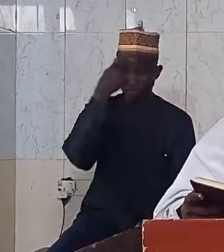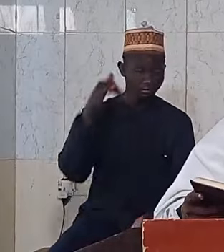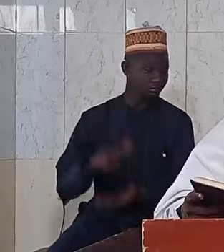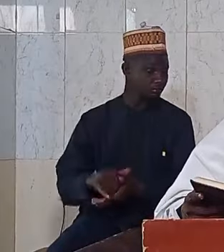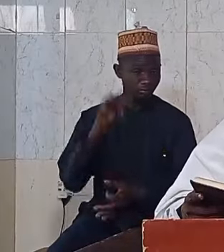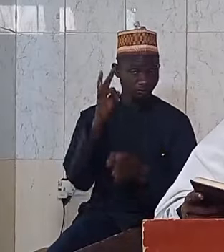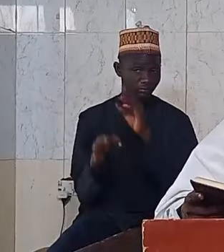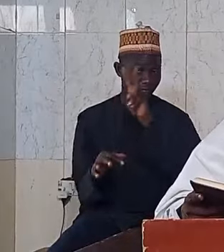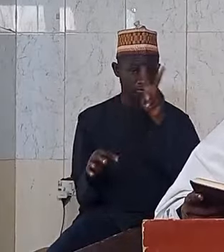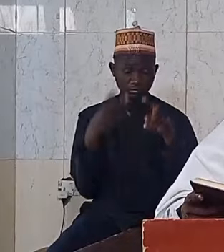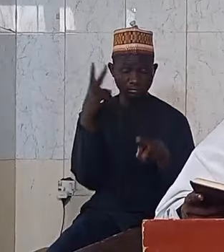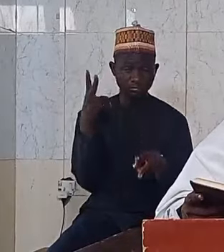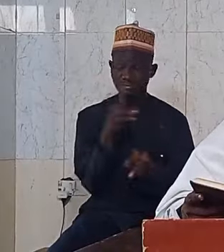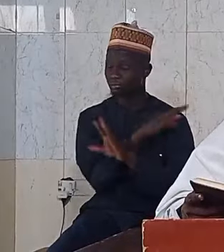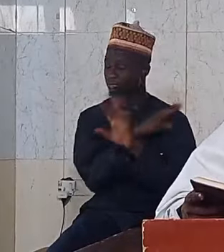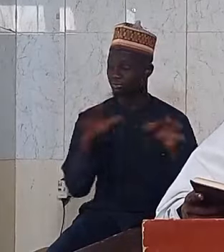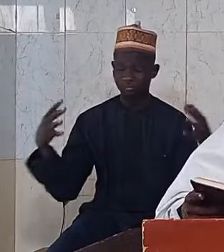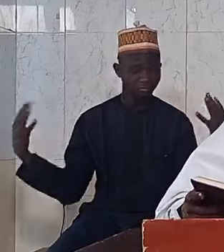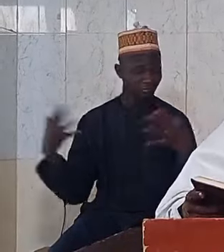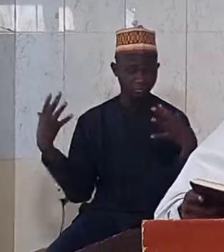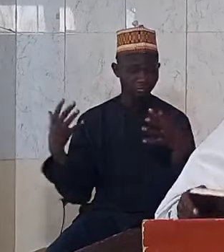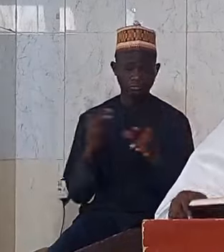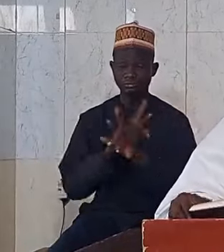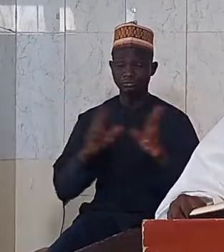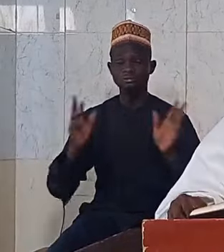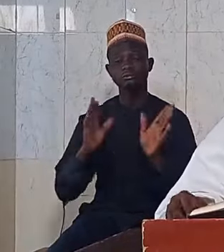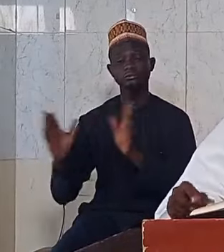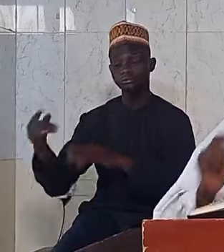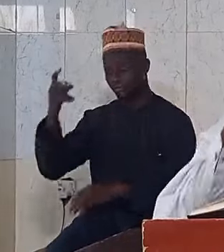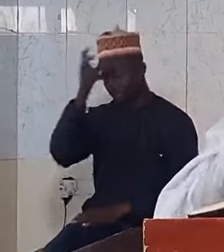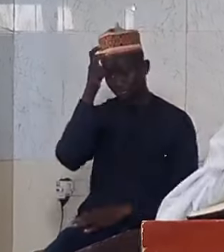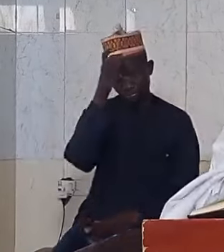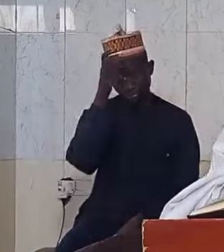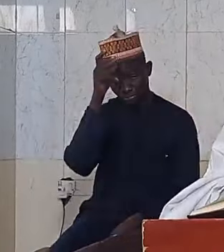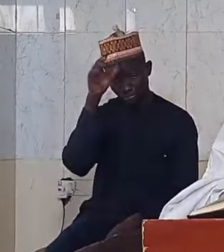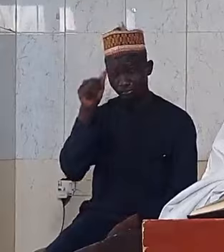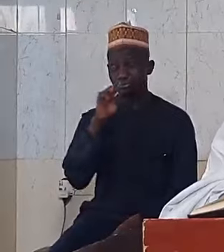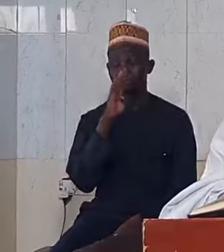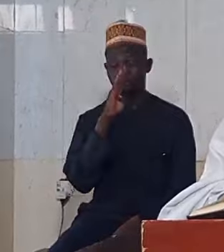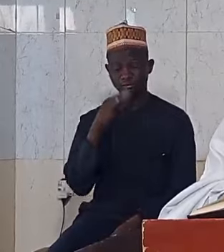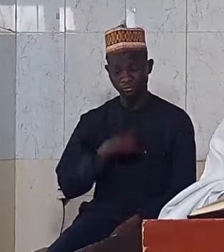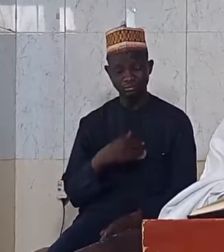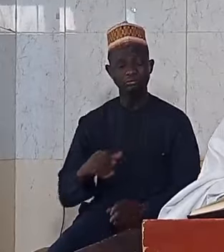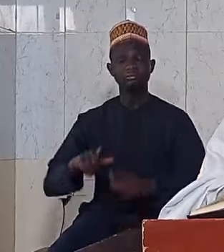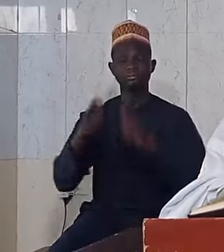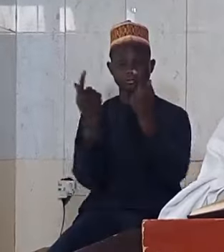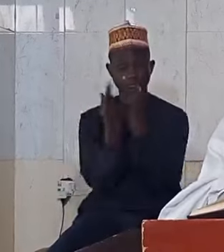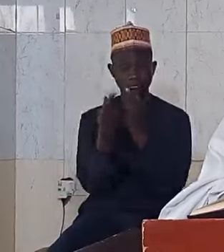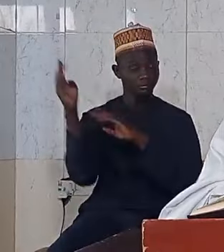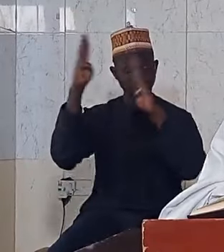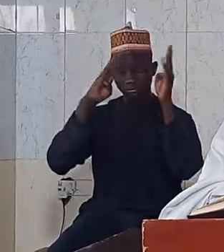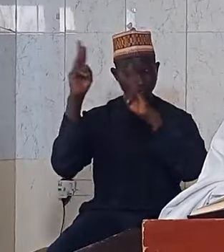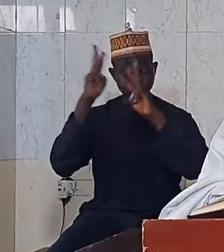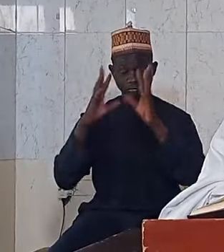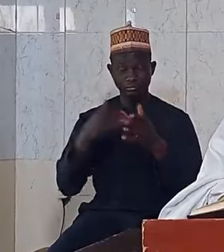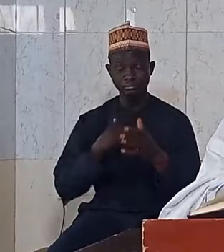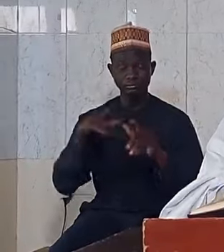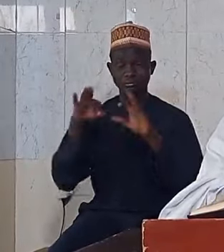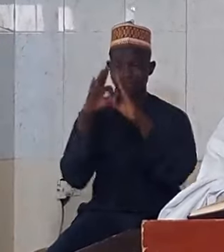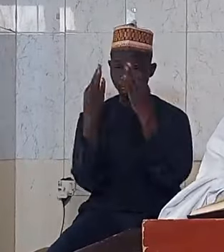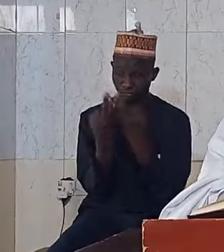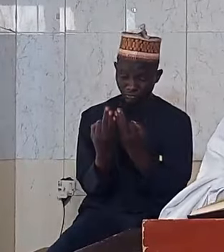in har aka ce kada ka tsoraci kintsin shaidan kintsin shaidan yana fada rundunarsa yana da zuriyarsa